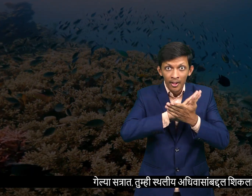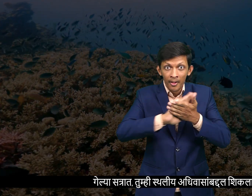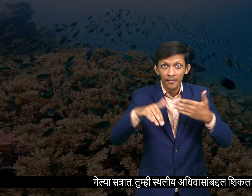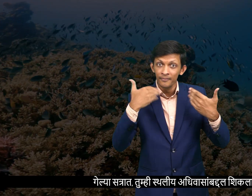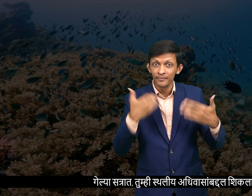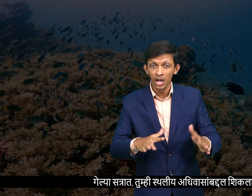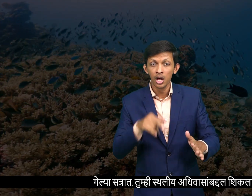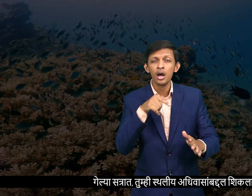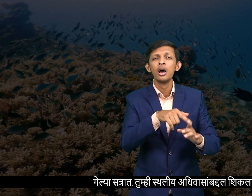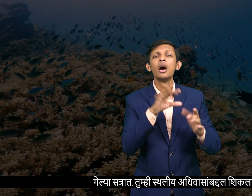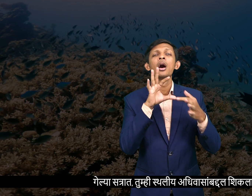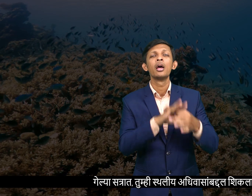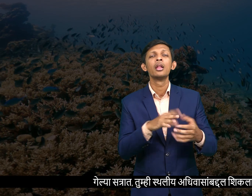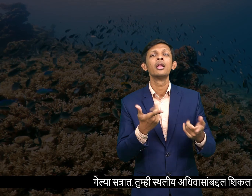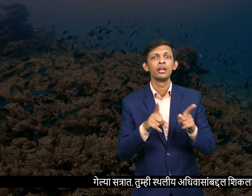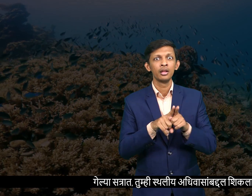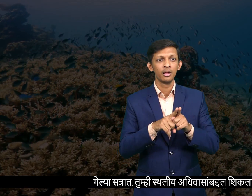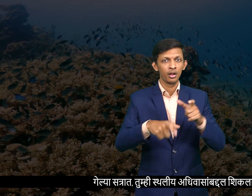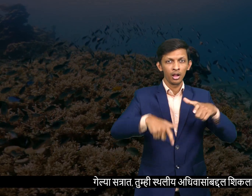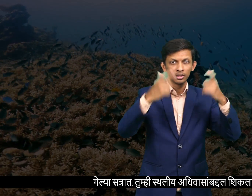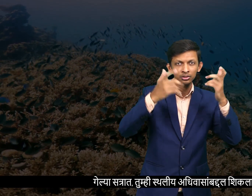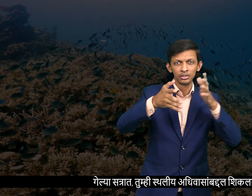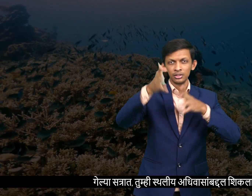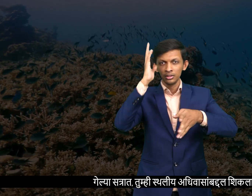स्थलीय अधिवासांबद्दल शिकलात.